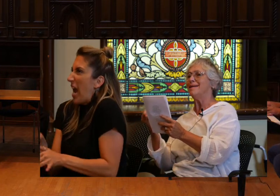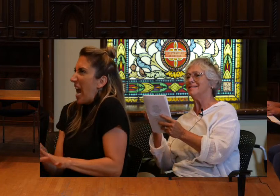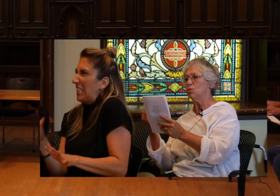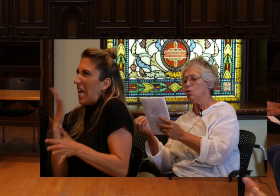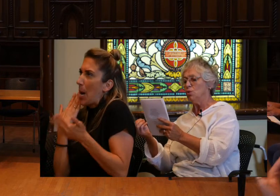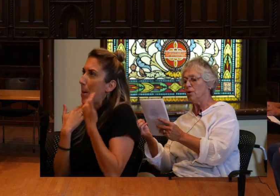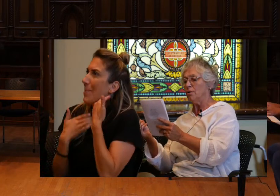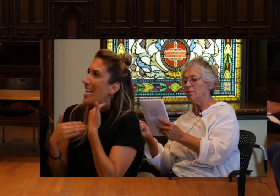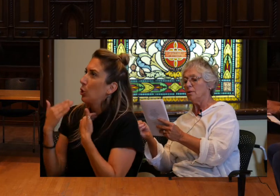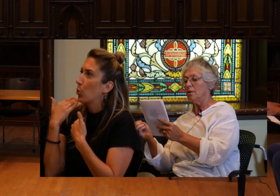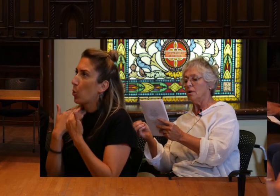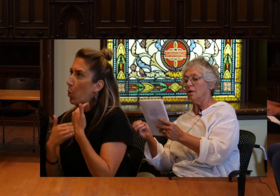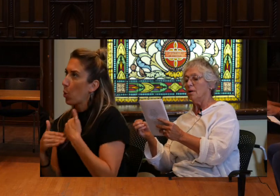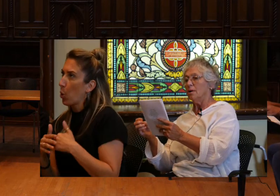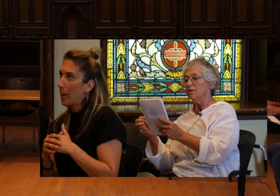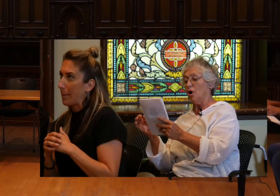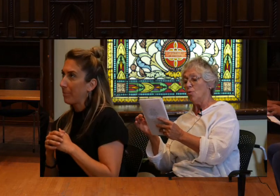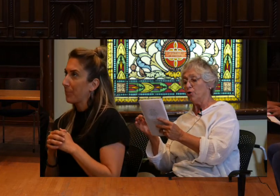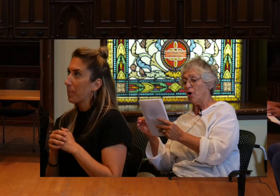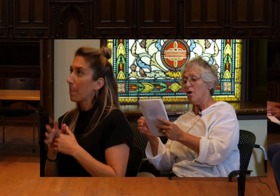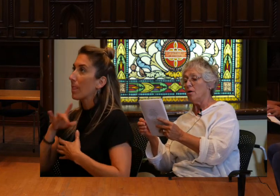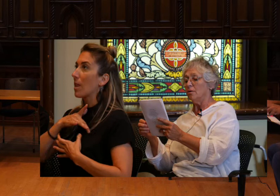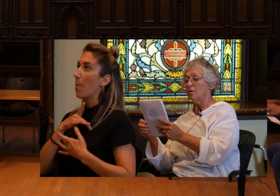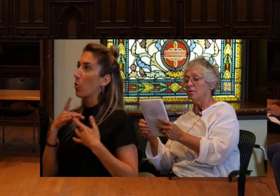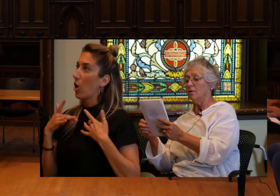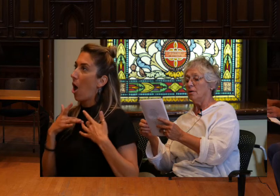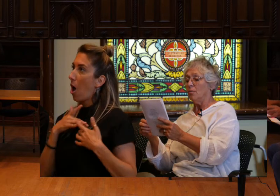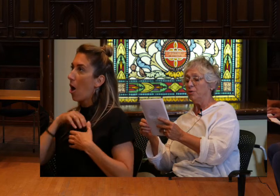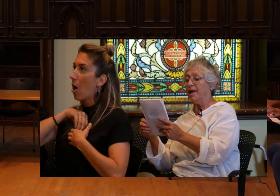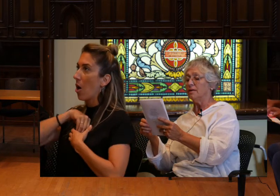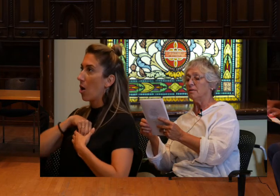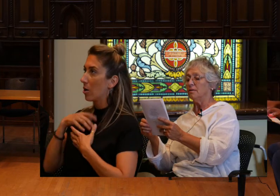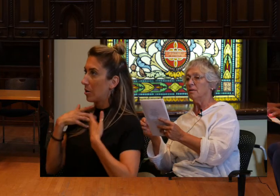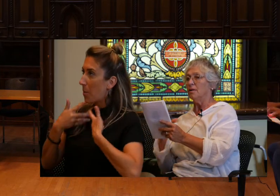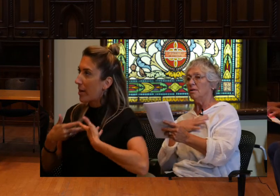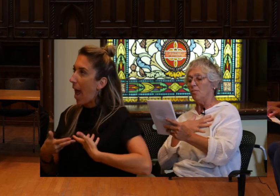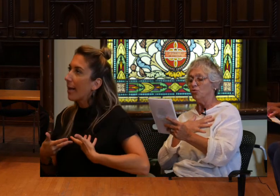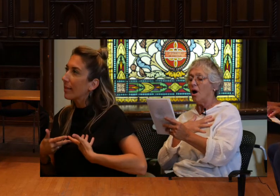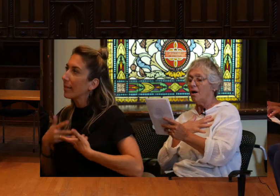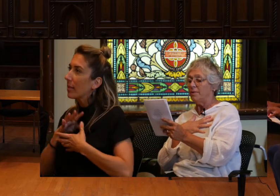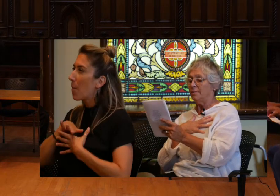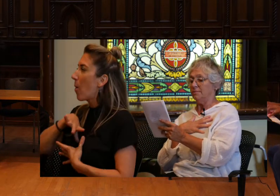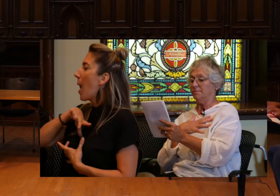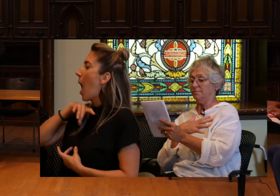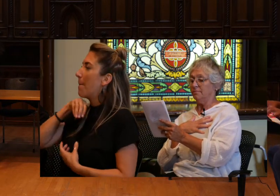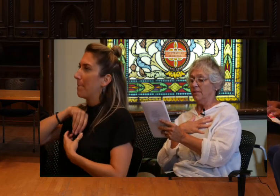de blessures. Dans mon cœur, mon être, mon